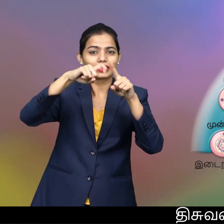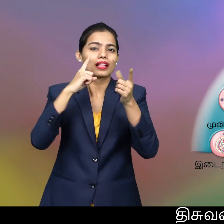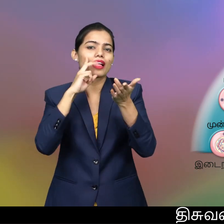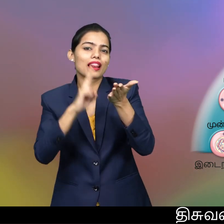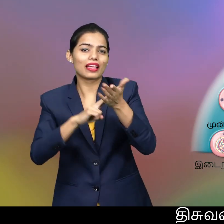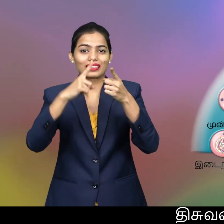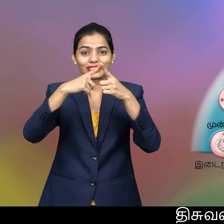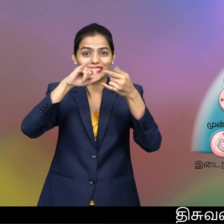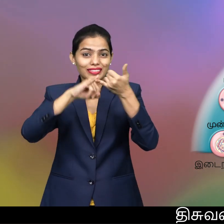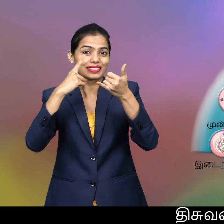திசுவரை பிரிவு.